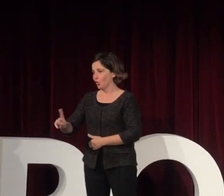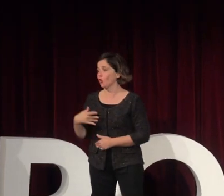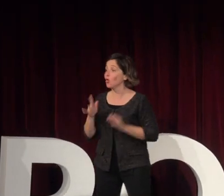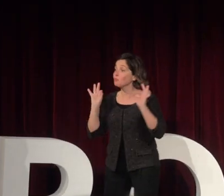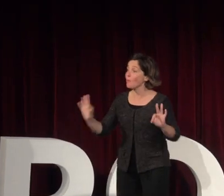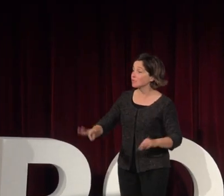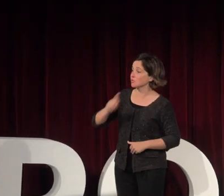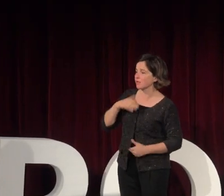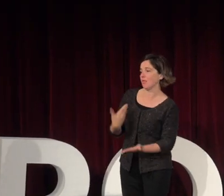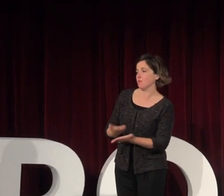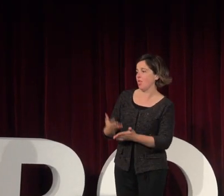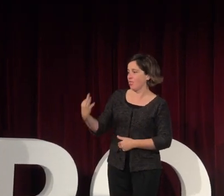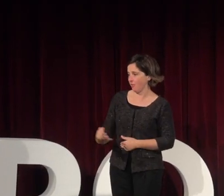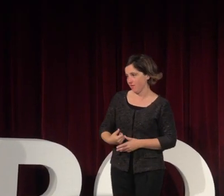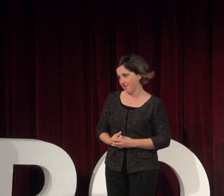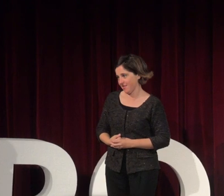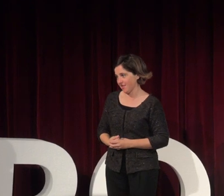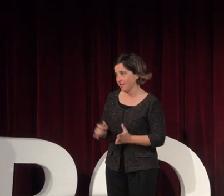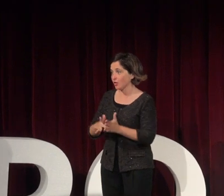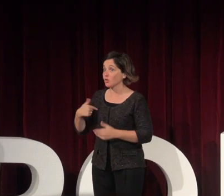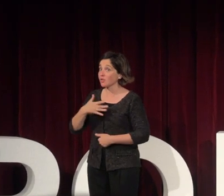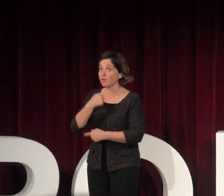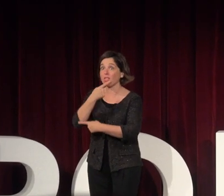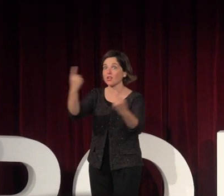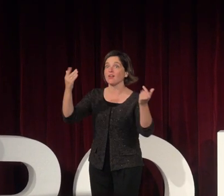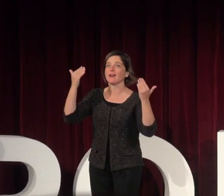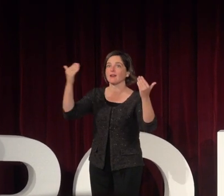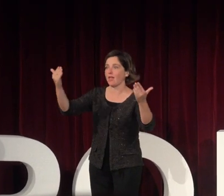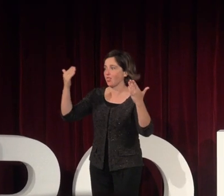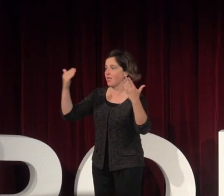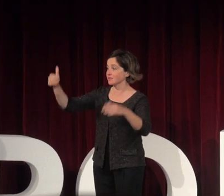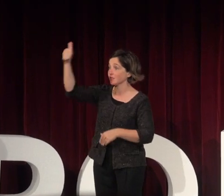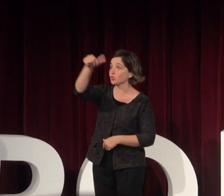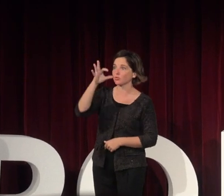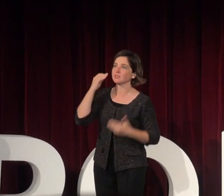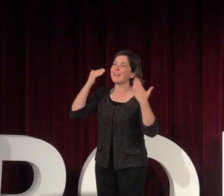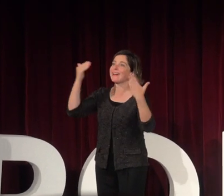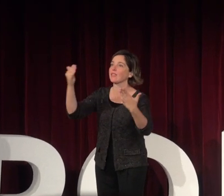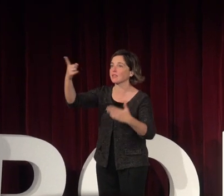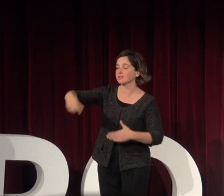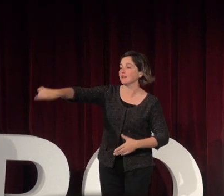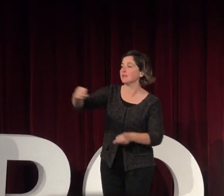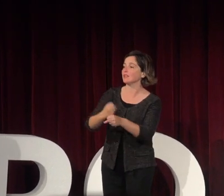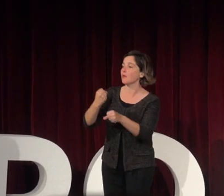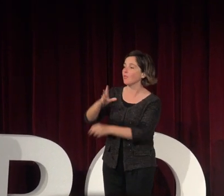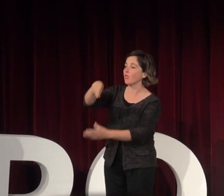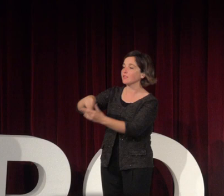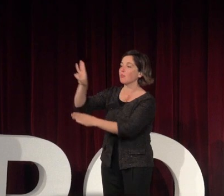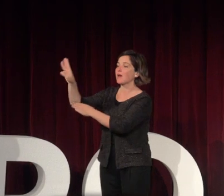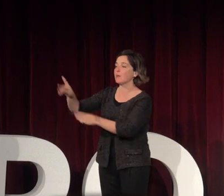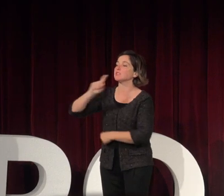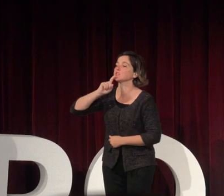los momentos más difíciles. Y yo quiero daros las gracias a todos y a todas los que trabajáis en los parlamentos